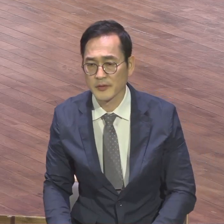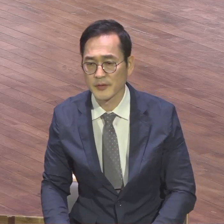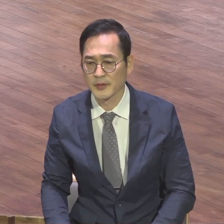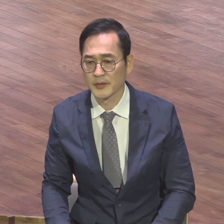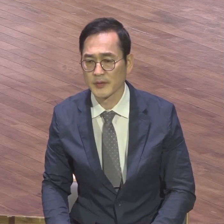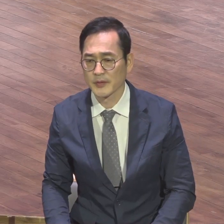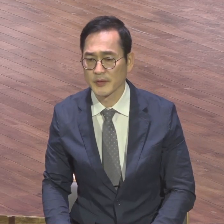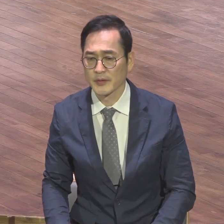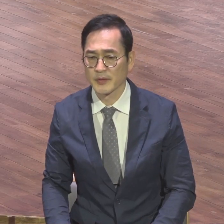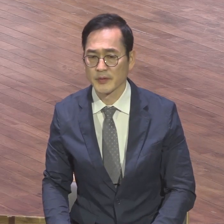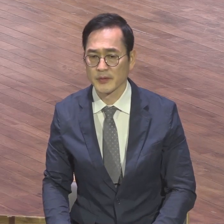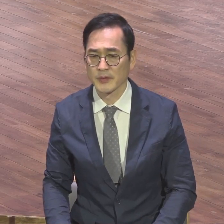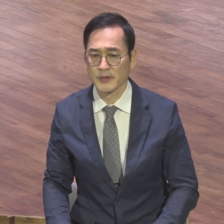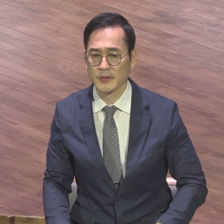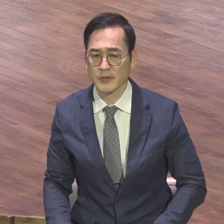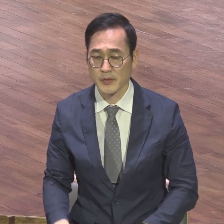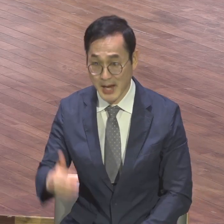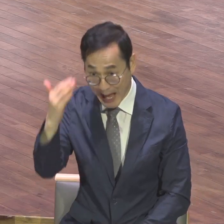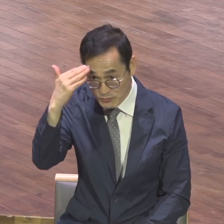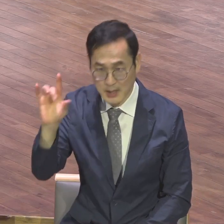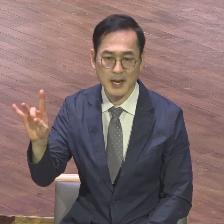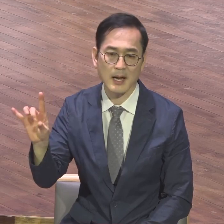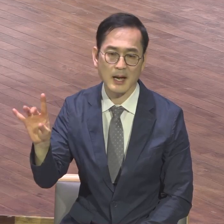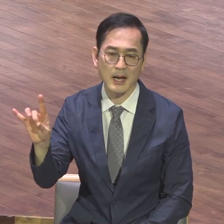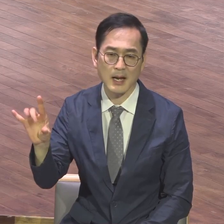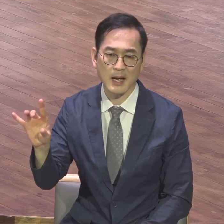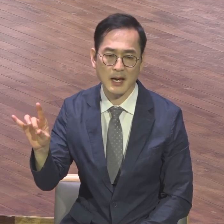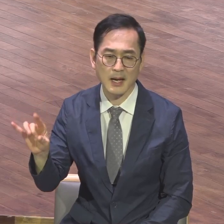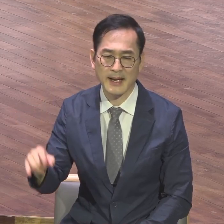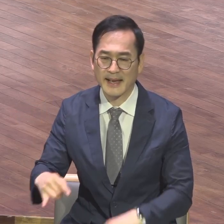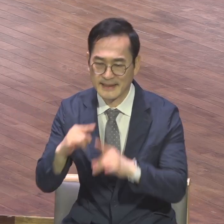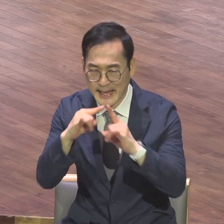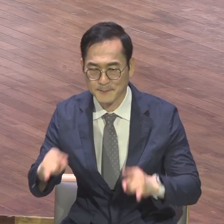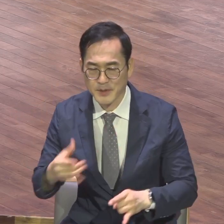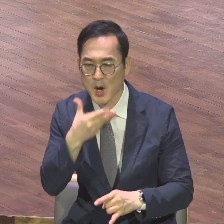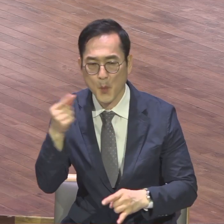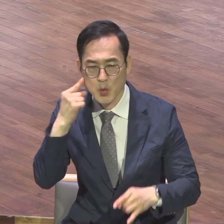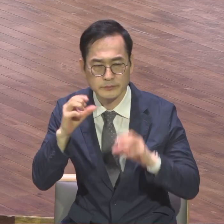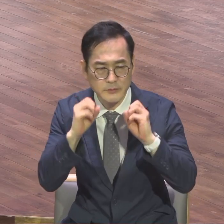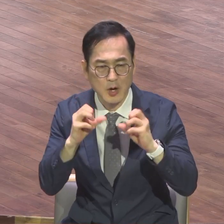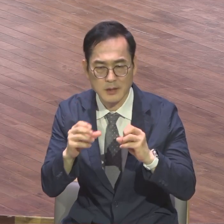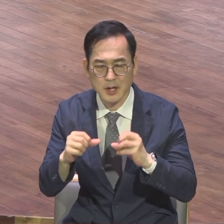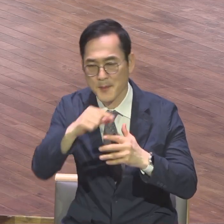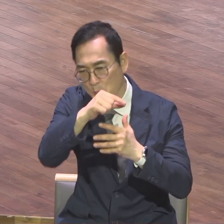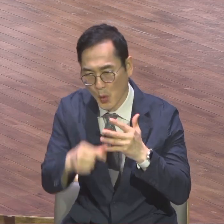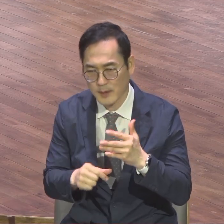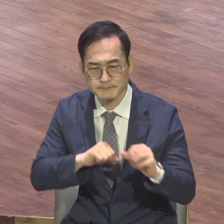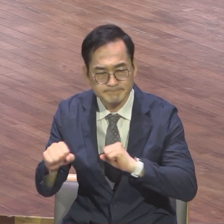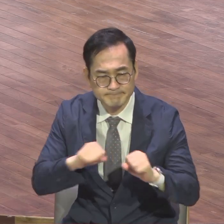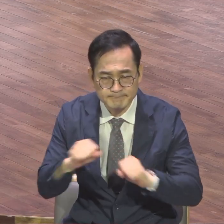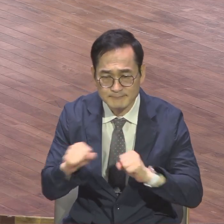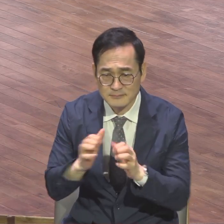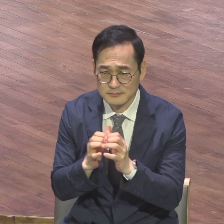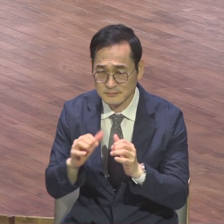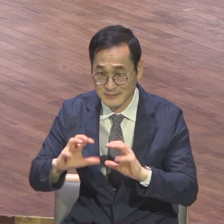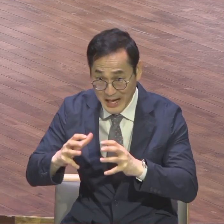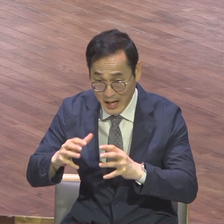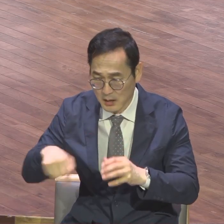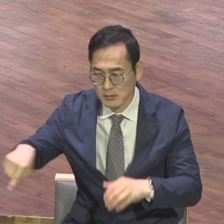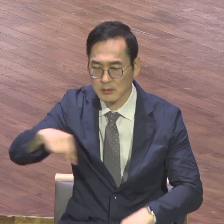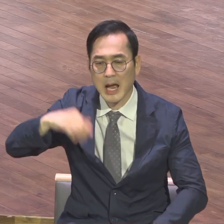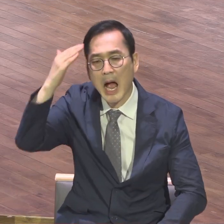지금 이게 할 수 있는 유일한 나라가 한국이라고. 그 중에서도 복음 가진 영교회. 하나님